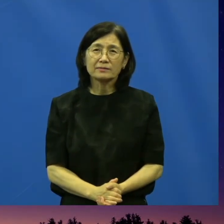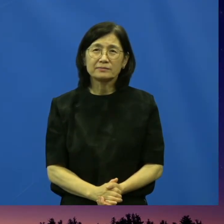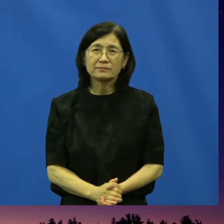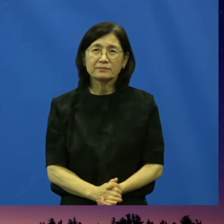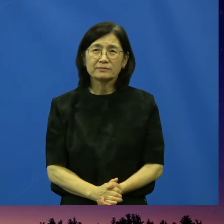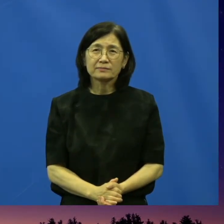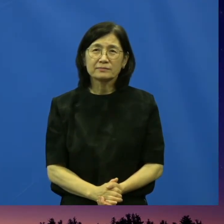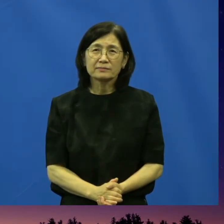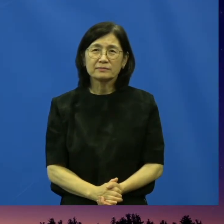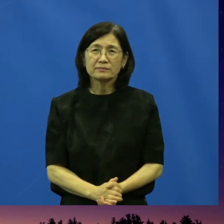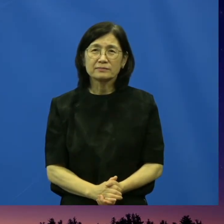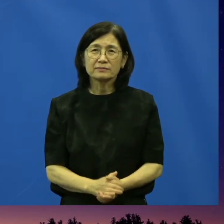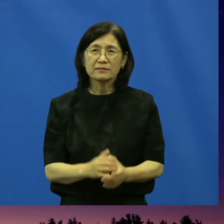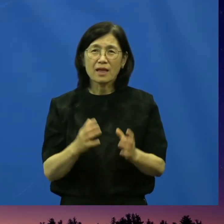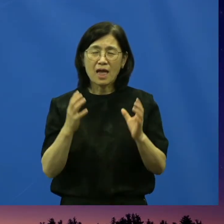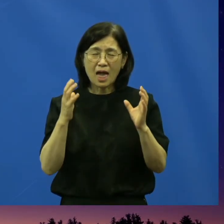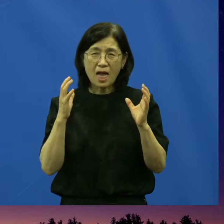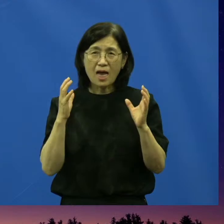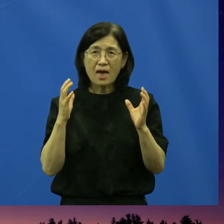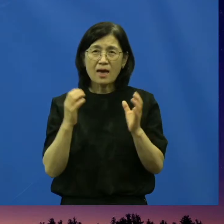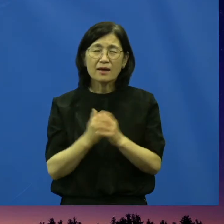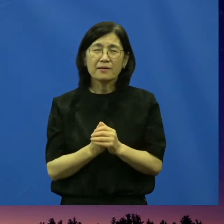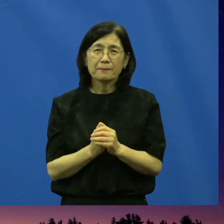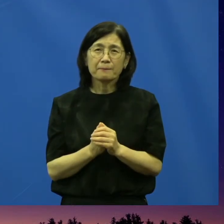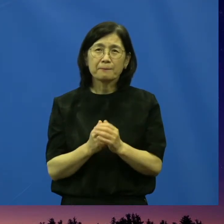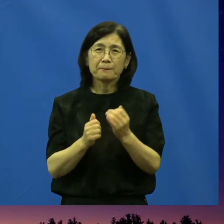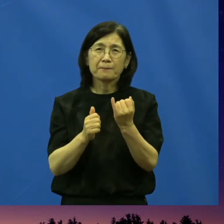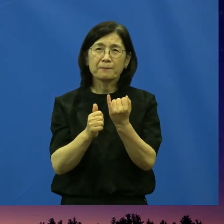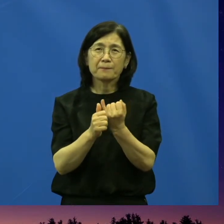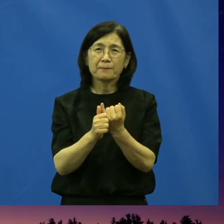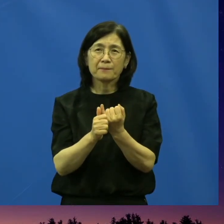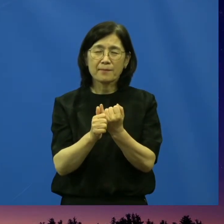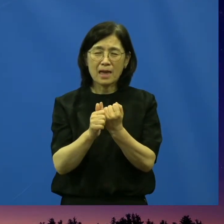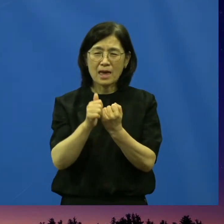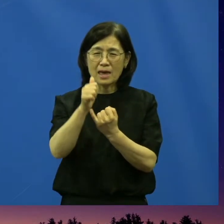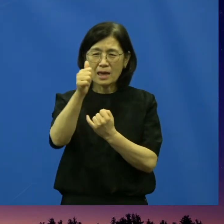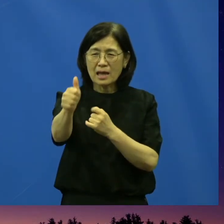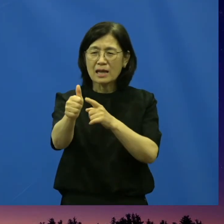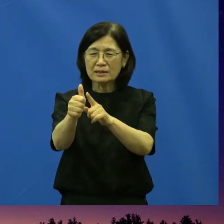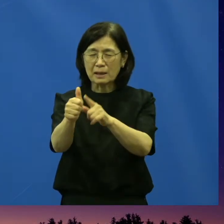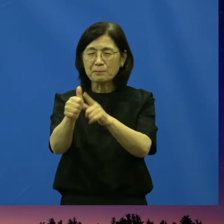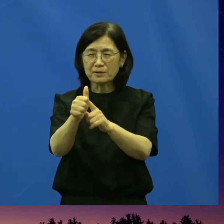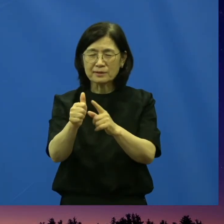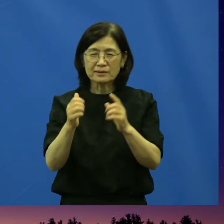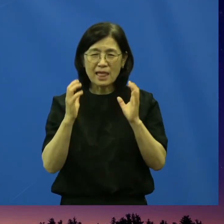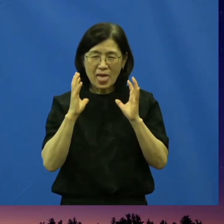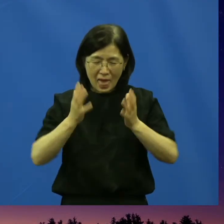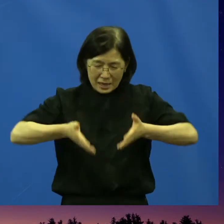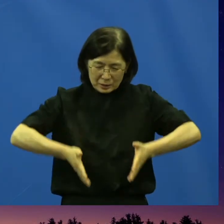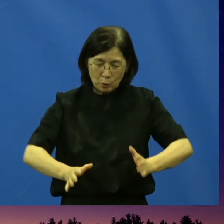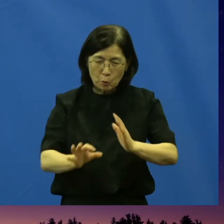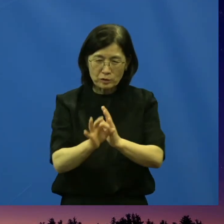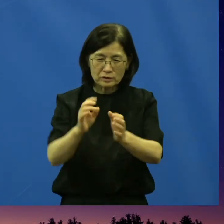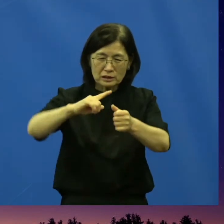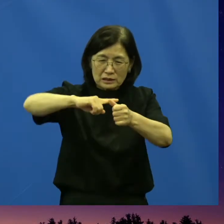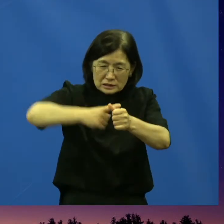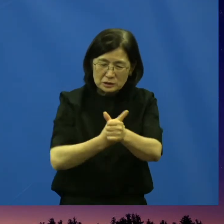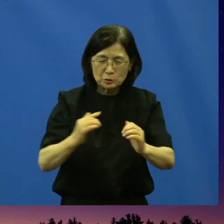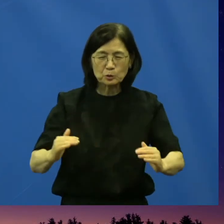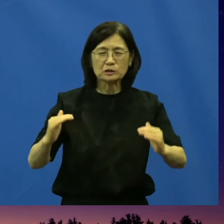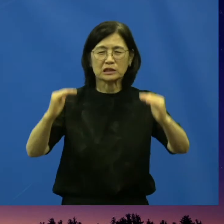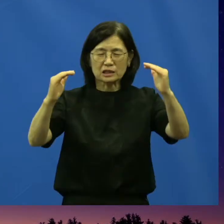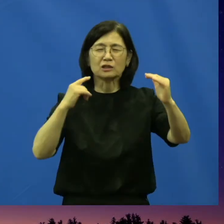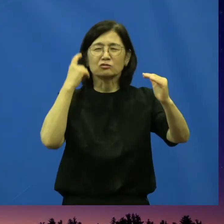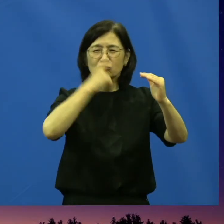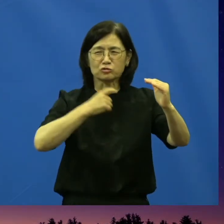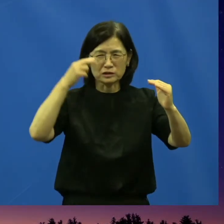그냥 크나요? 남편들은 주로 자기가 애 나오면 그냥 크는 줄 알아요. 집에서 어떻게 하는지 모르니까.